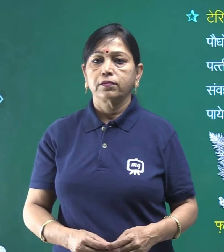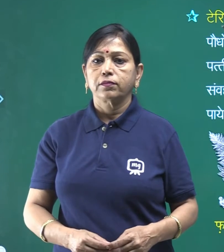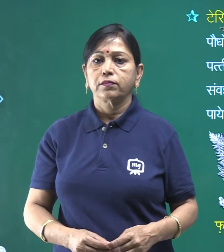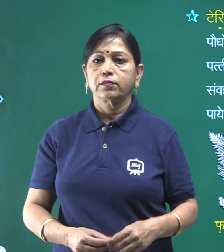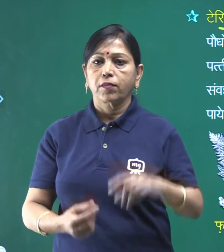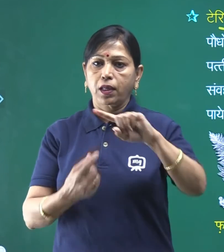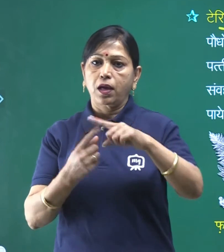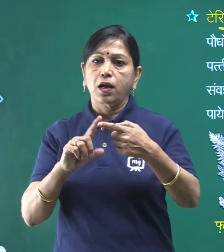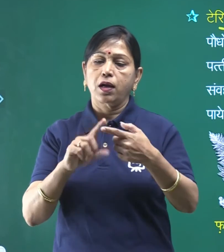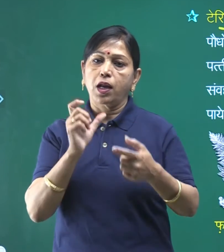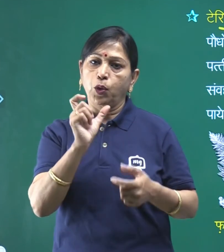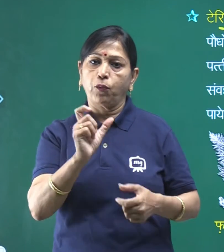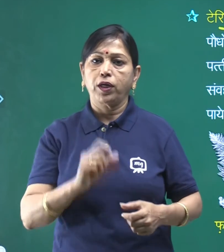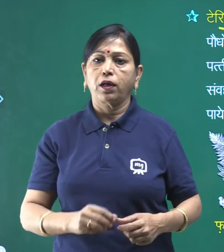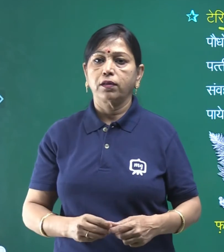टेरिडोफाइटा।